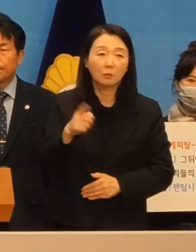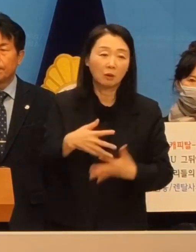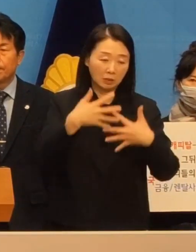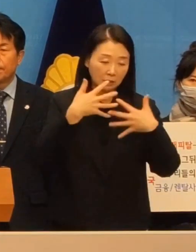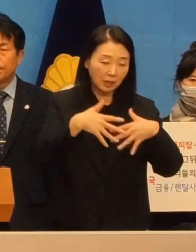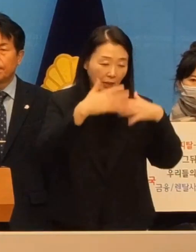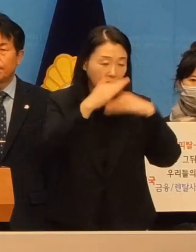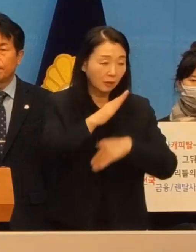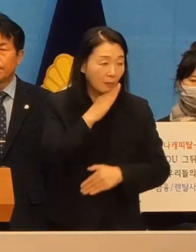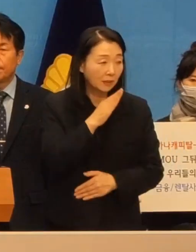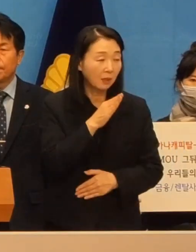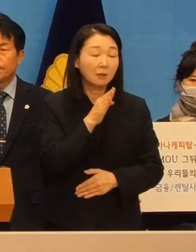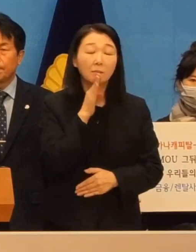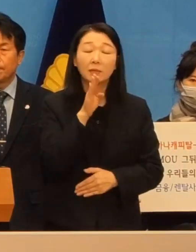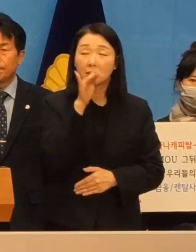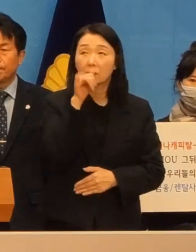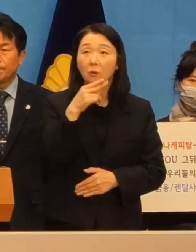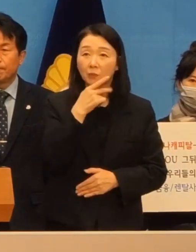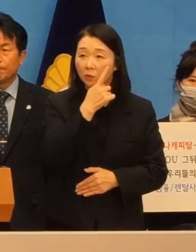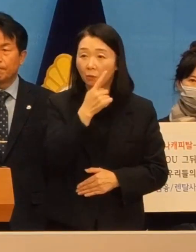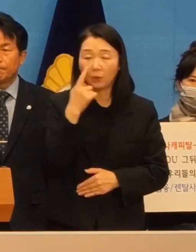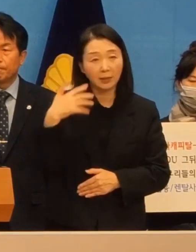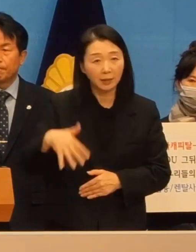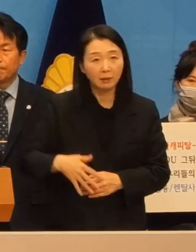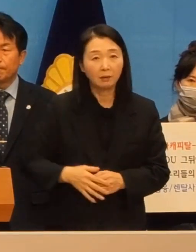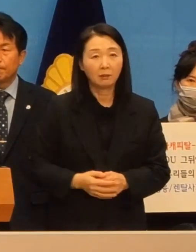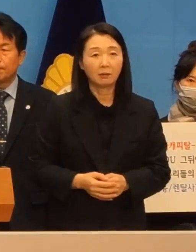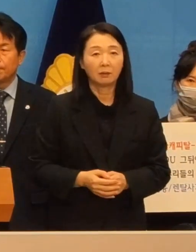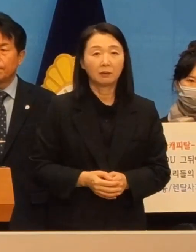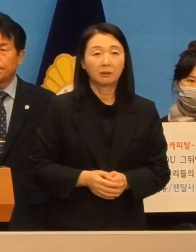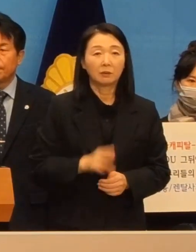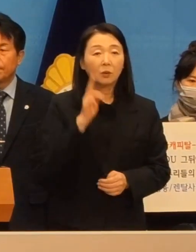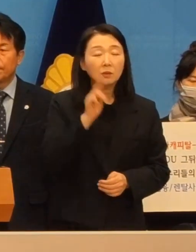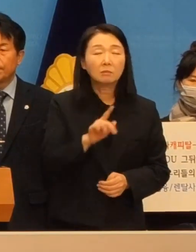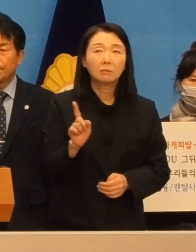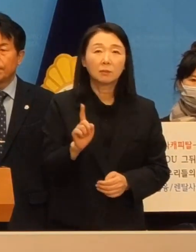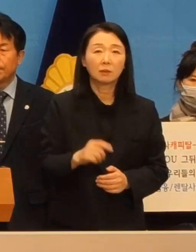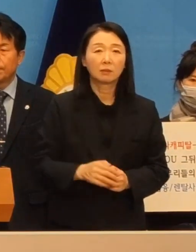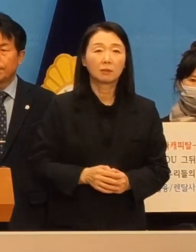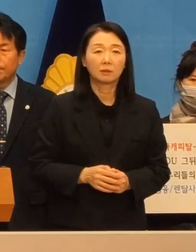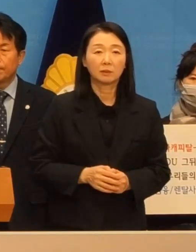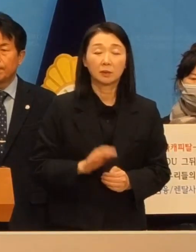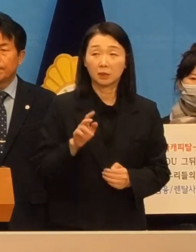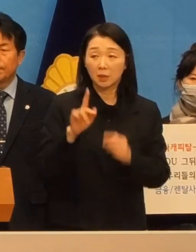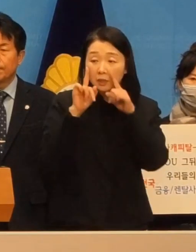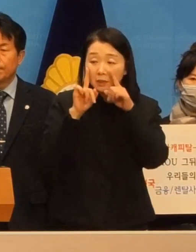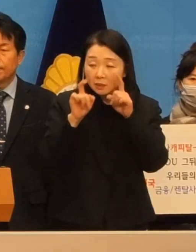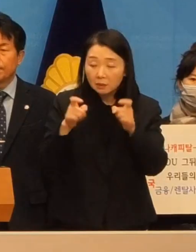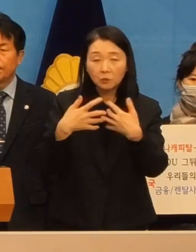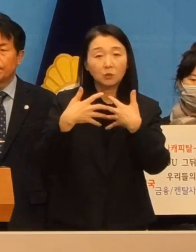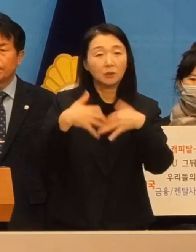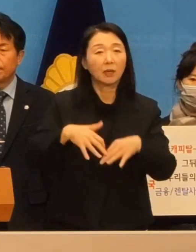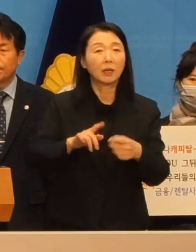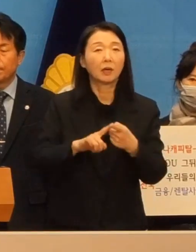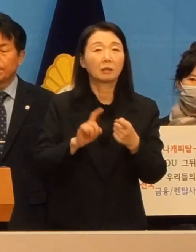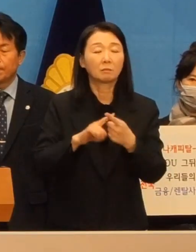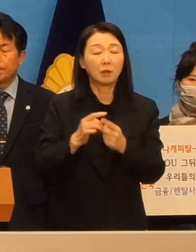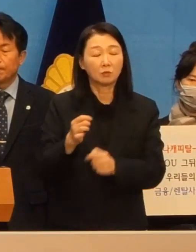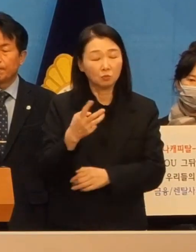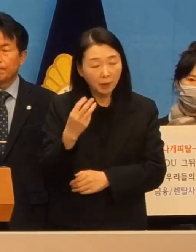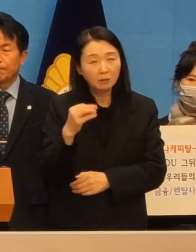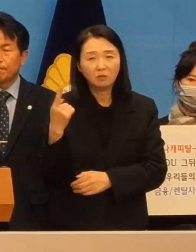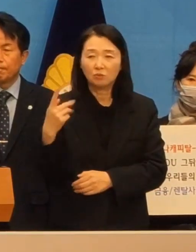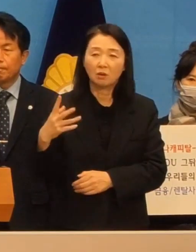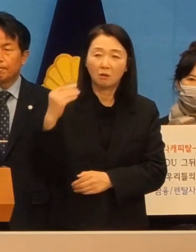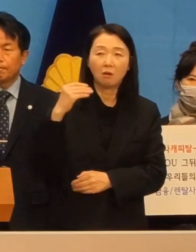내용이 사실인지 현장을 확인하지 않았습니다. 더 심각한 것은 이런 의심스러운 계약이 수백 건, 수천